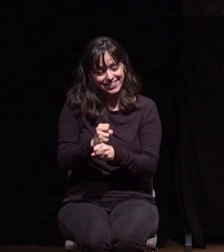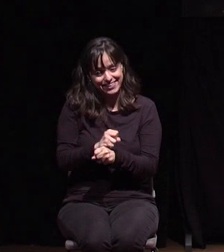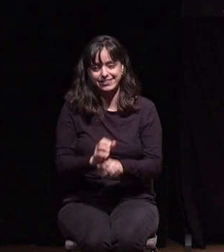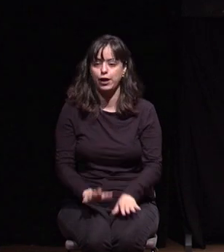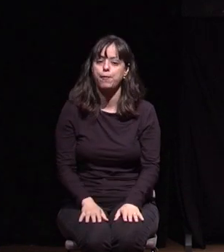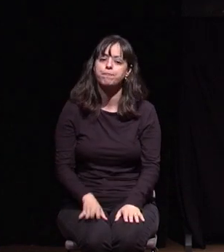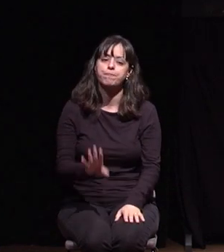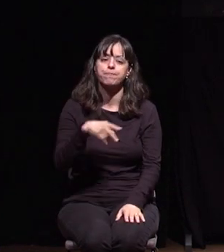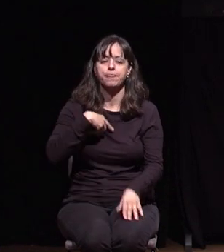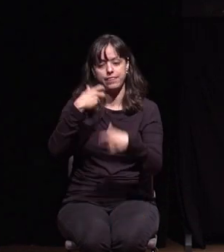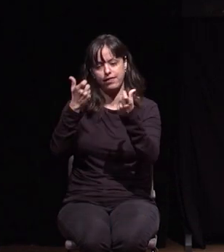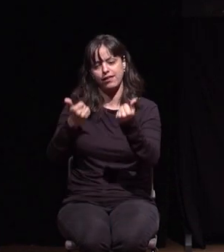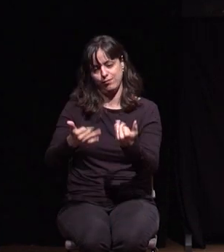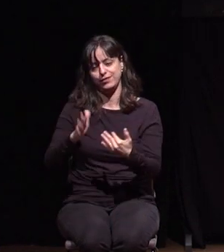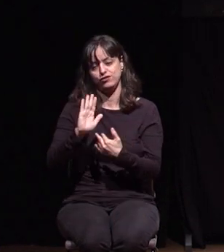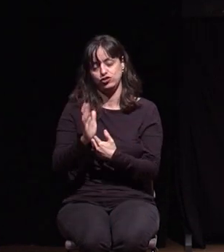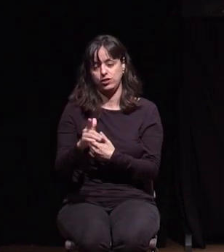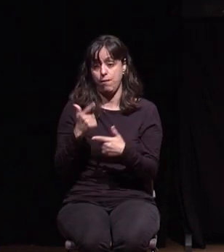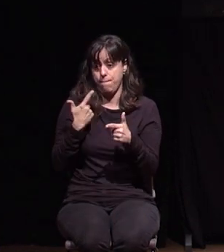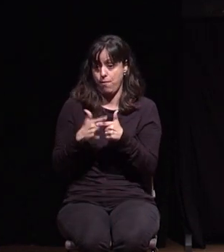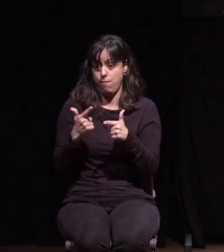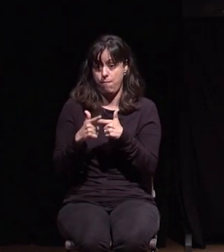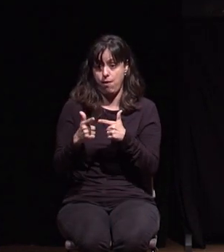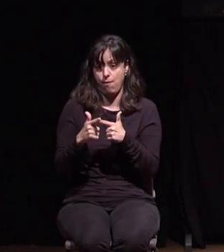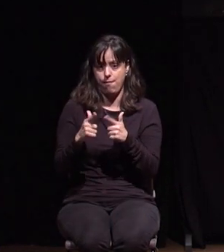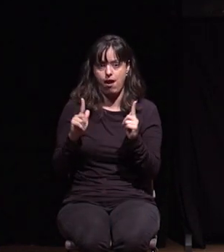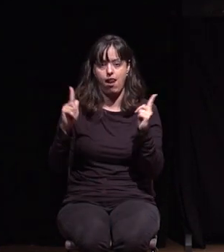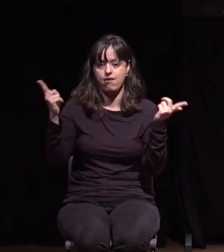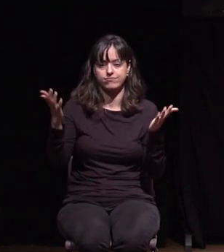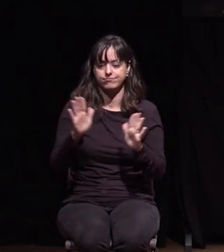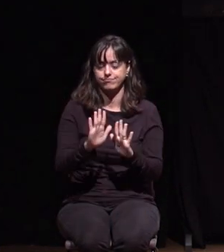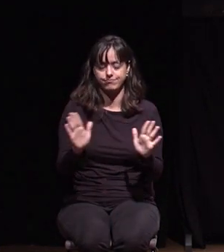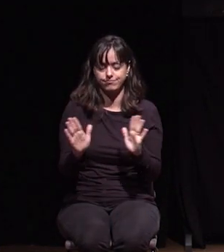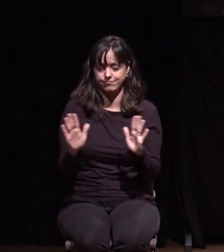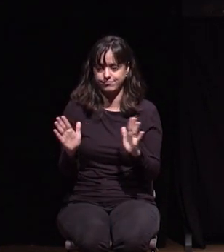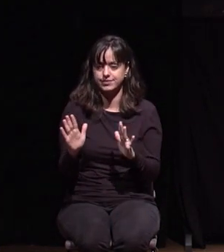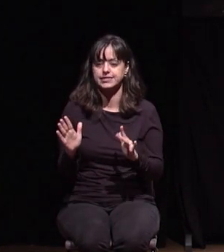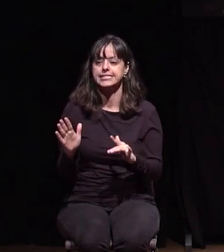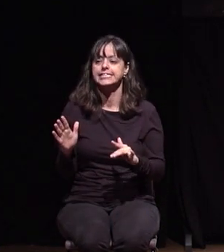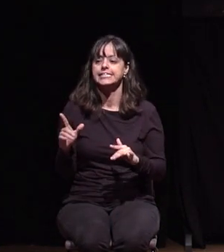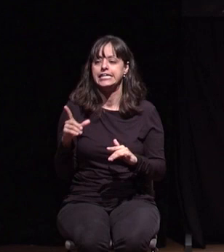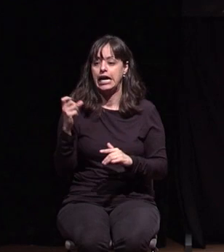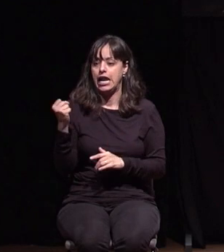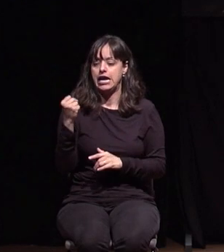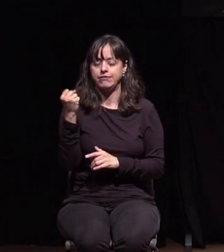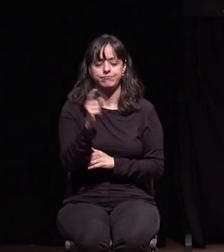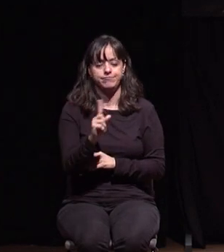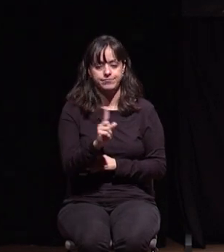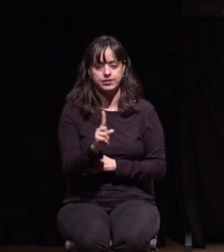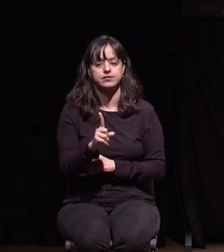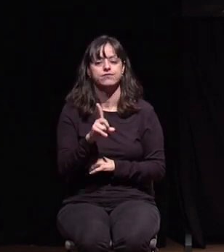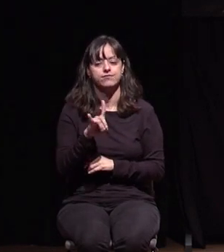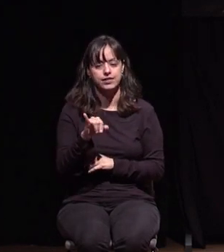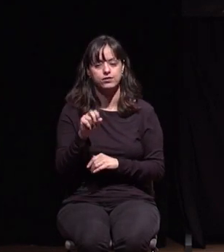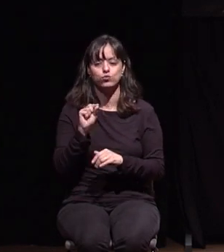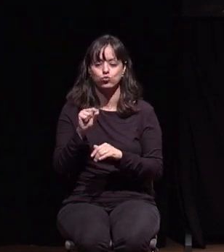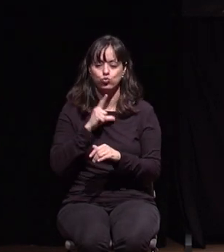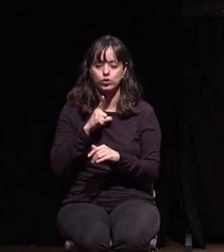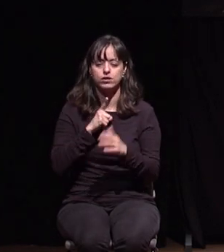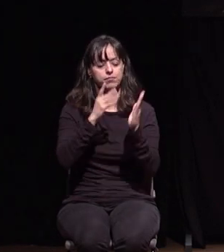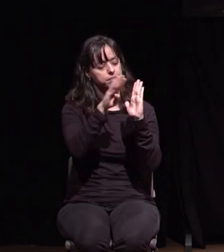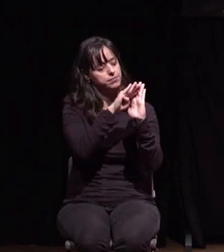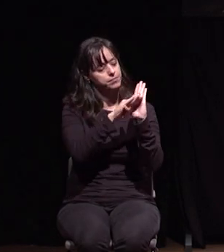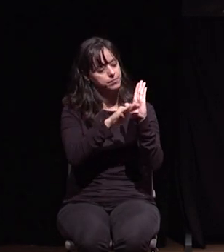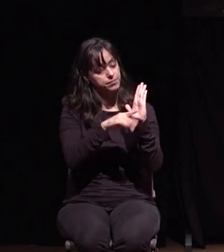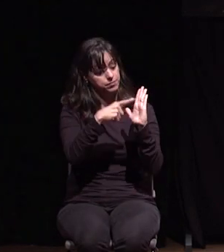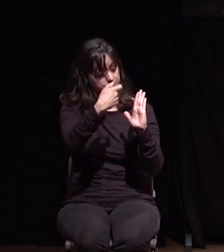nenhum problema grave, né? A gente está acabando o plano, e o plano ele coloca ações que precisam ser feitas,